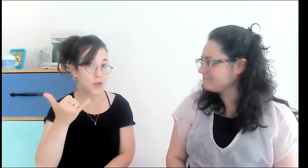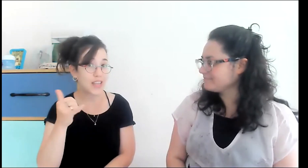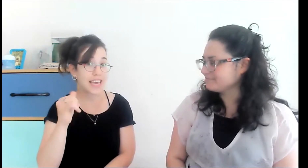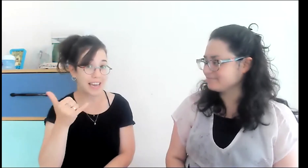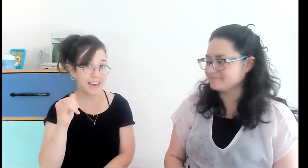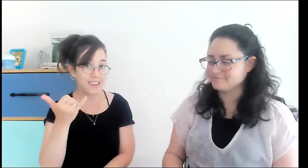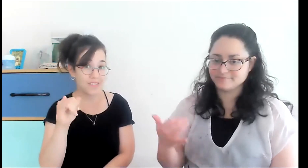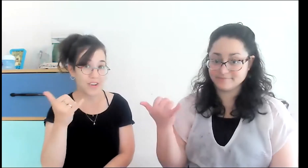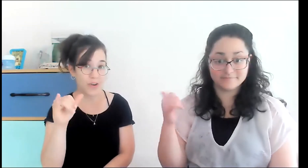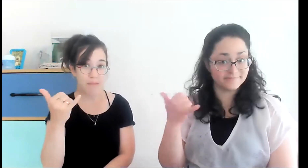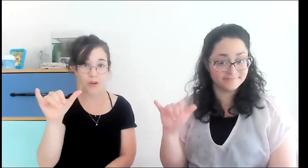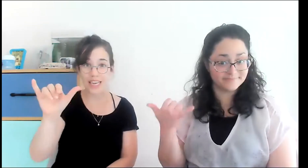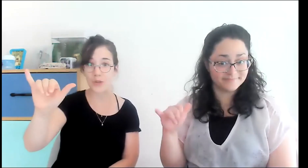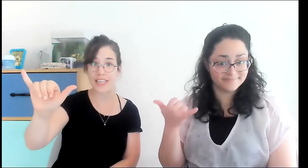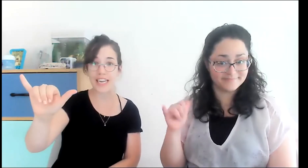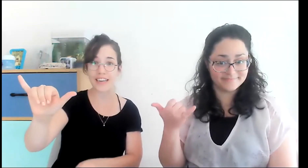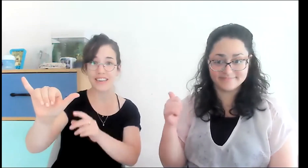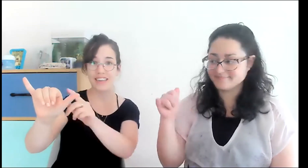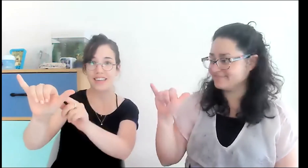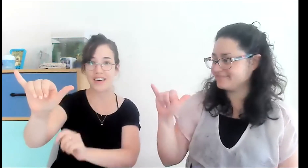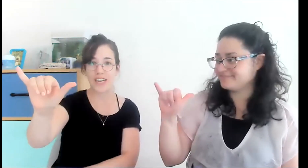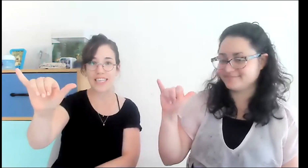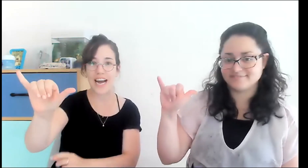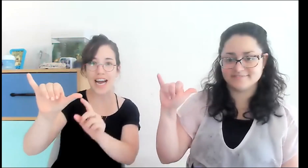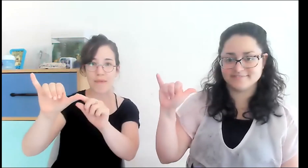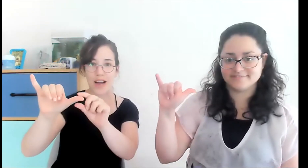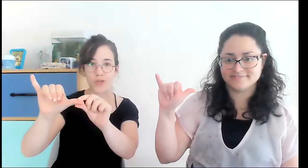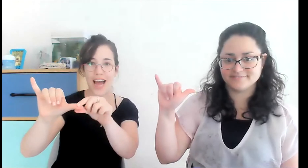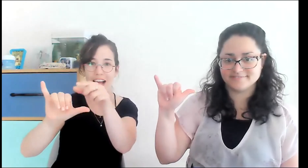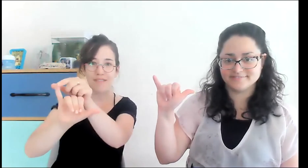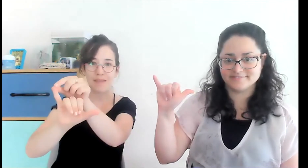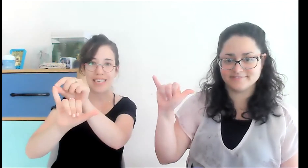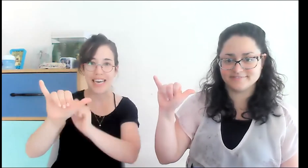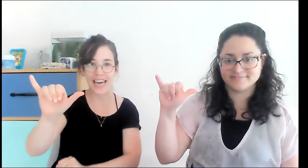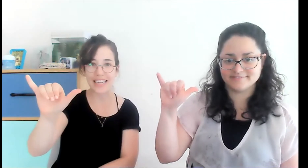לעשות כן. אוקיי? בואו תעשו איתי. אנחנו נעשה ככה עם האגודל ועם הזרת.